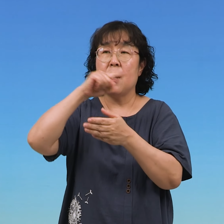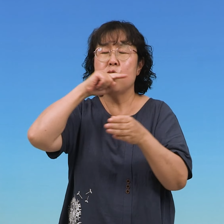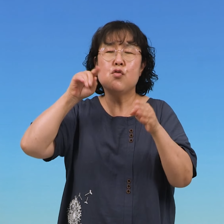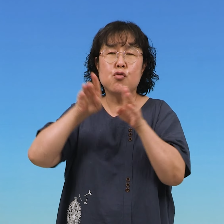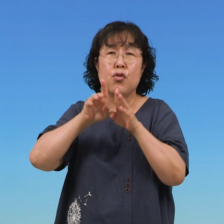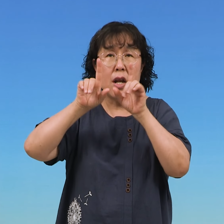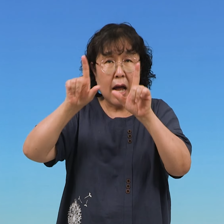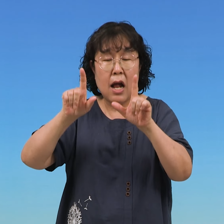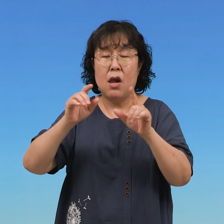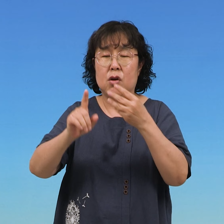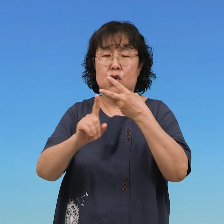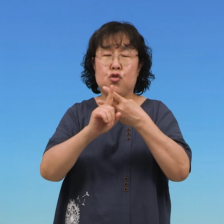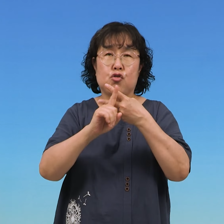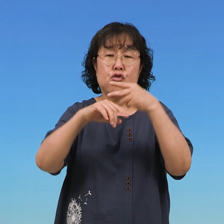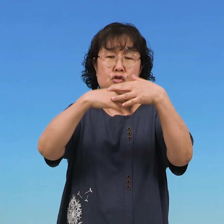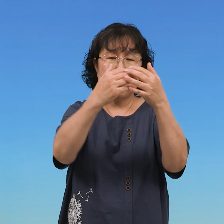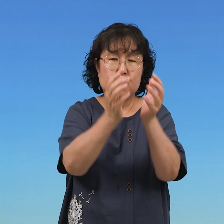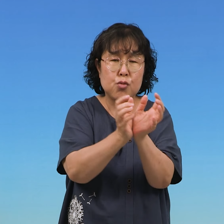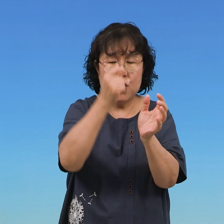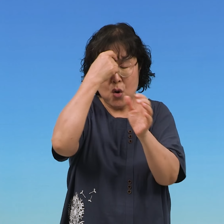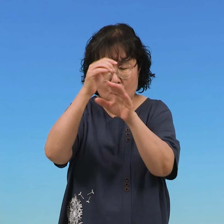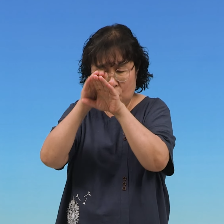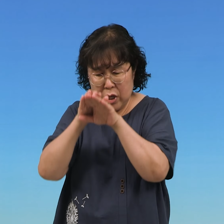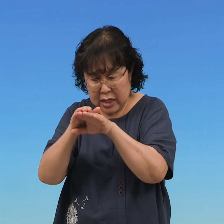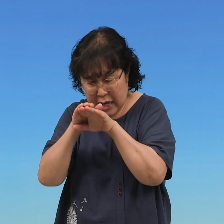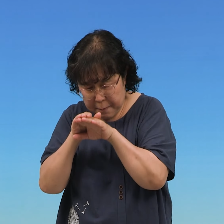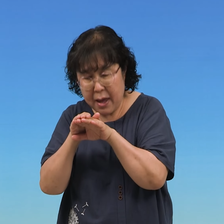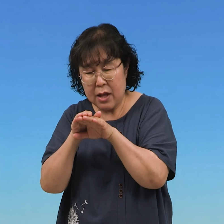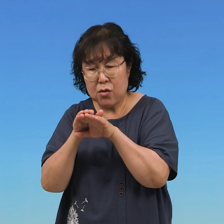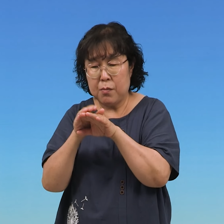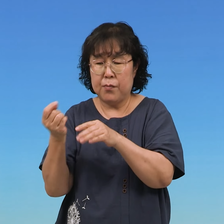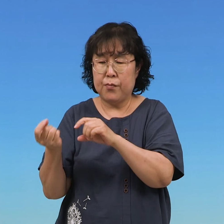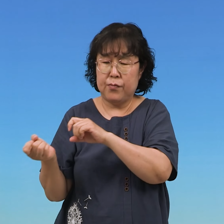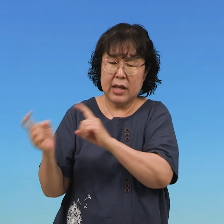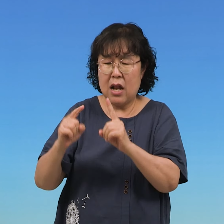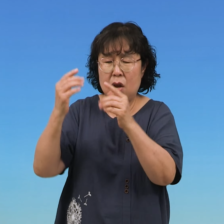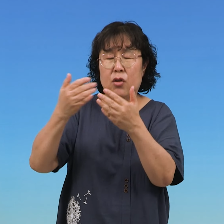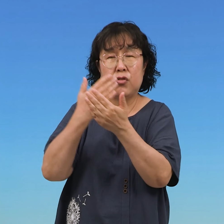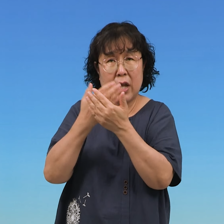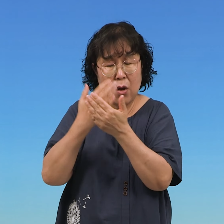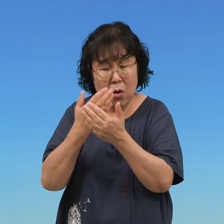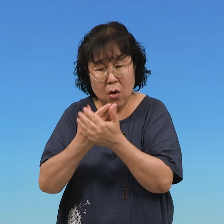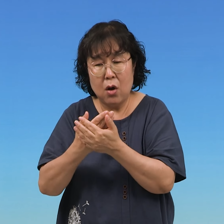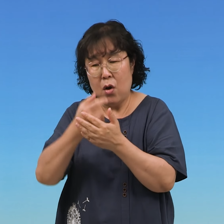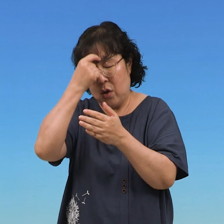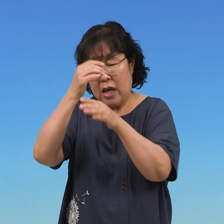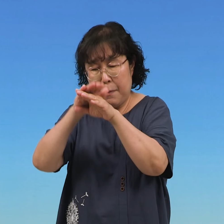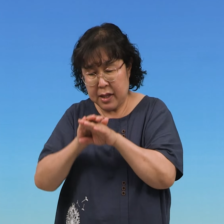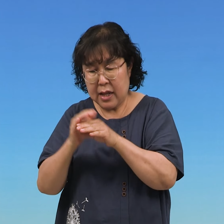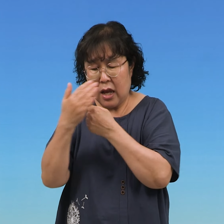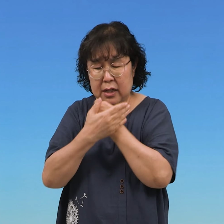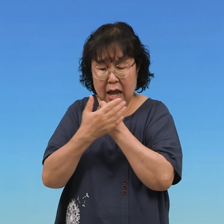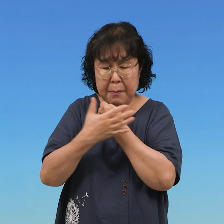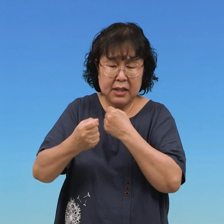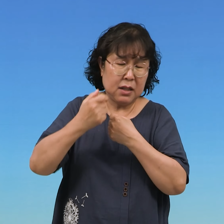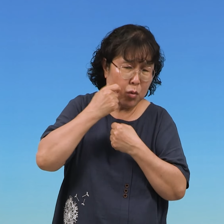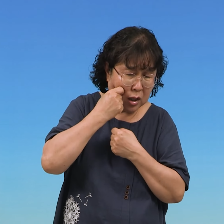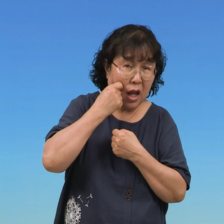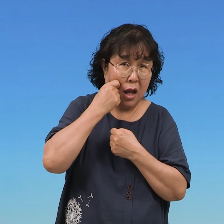살지 않으면 그 다음 주간에 또 어떤 애가 뛰어내릴지 모릅니다. 너무 절박한